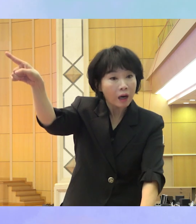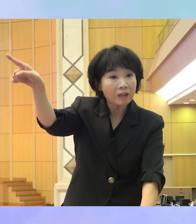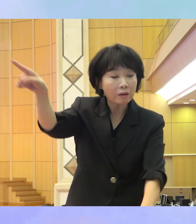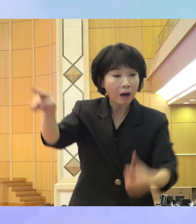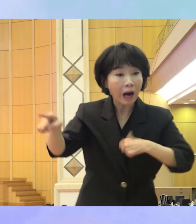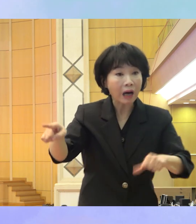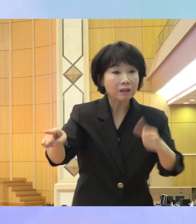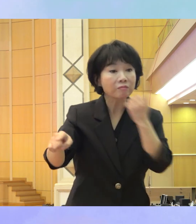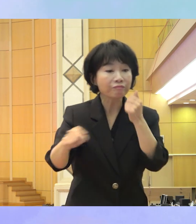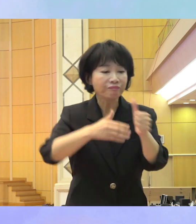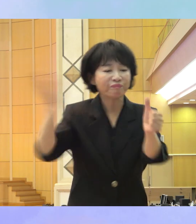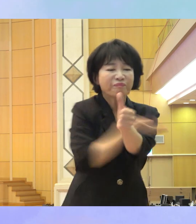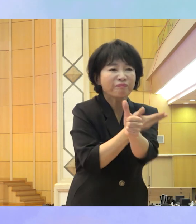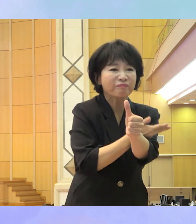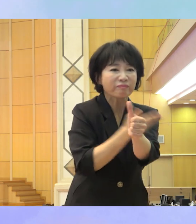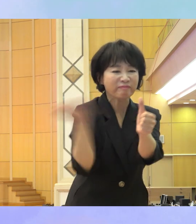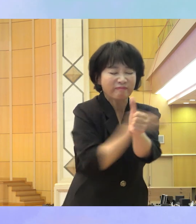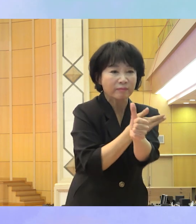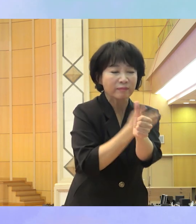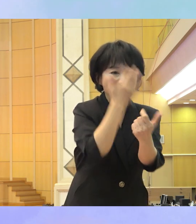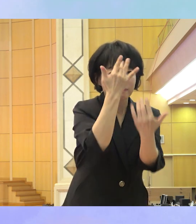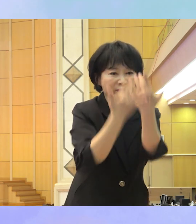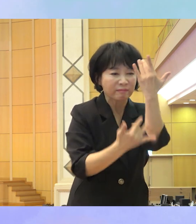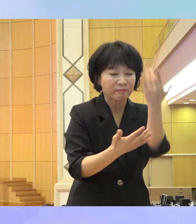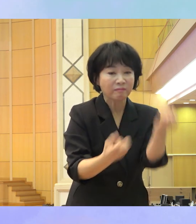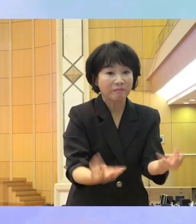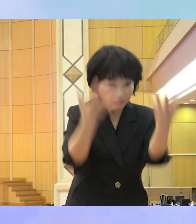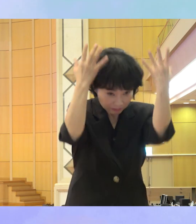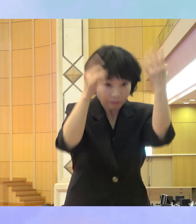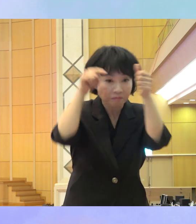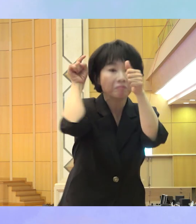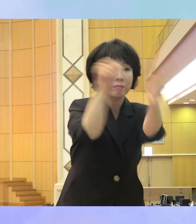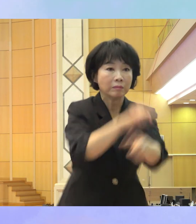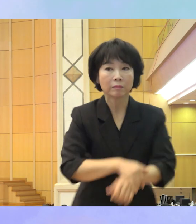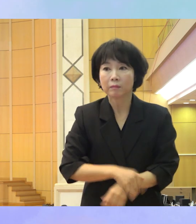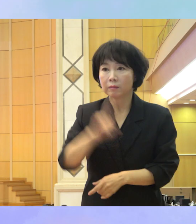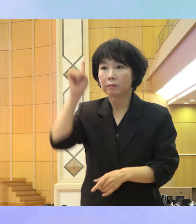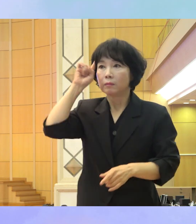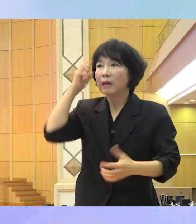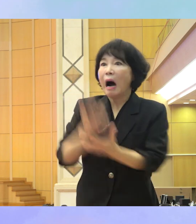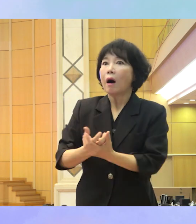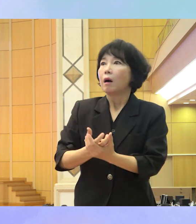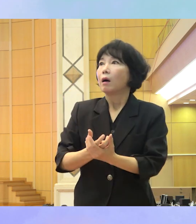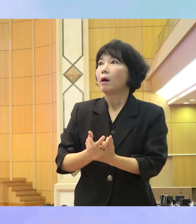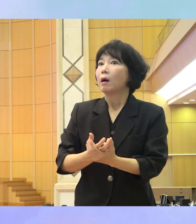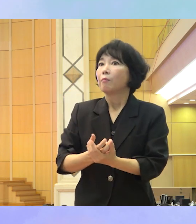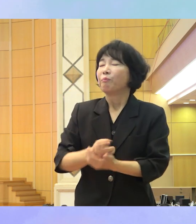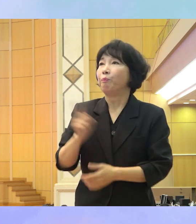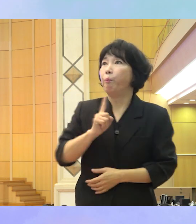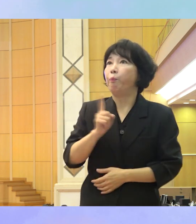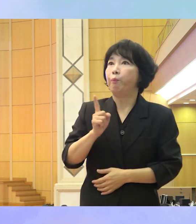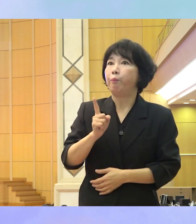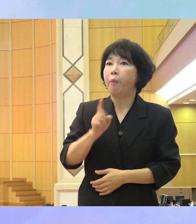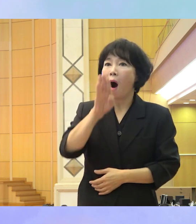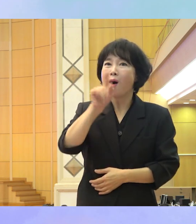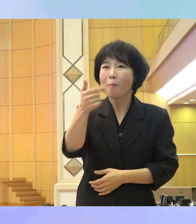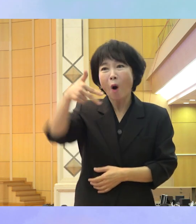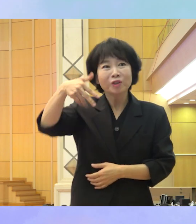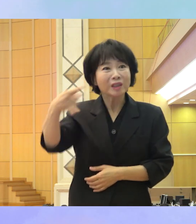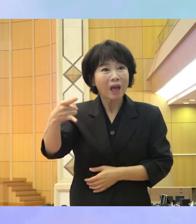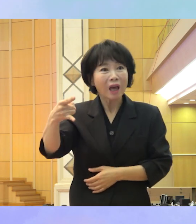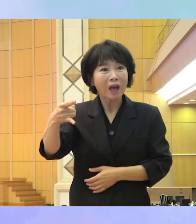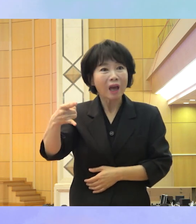번제로 드리라는 것입니다. 우리가 잘 알듯이 번제라고 하는 것은 하나님 앞에